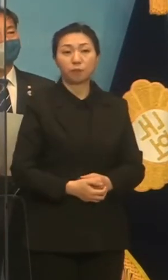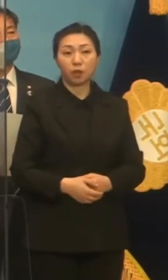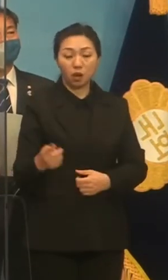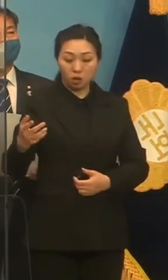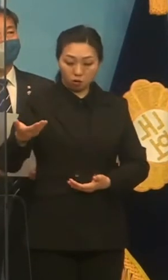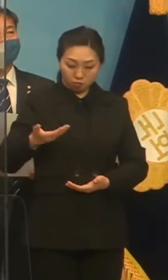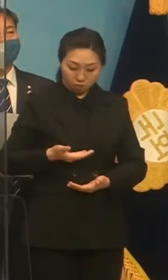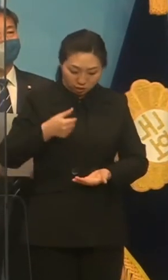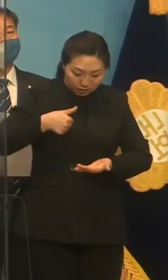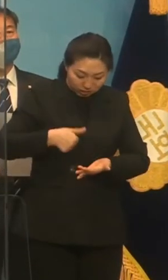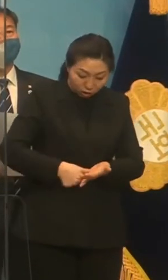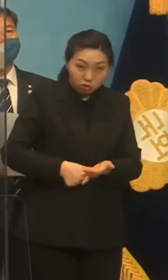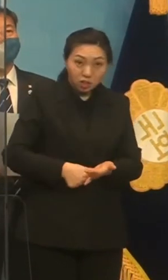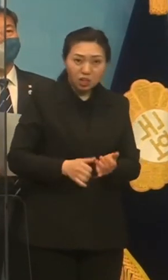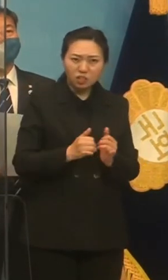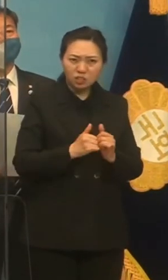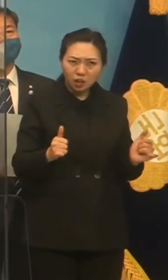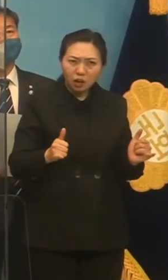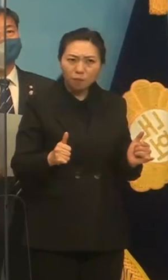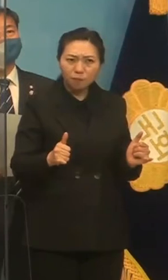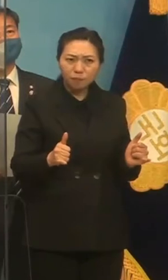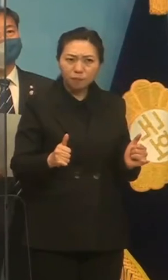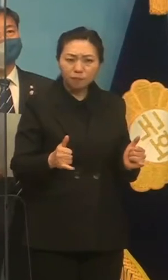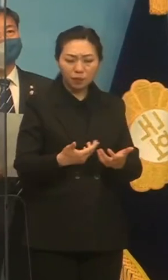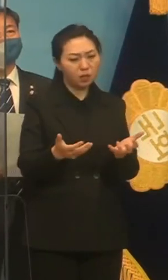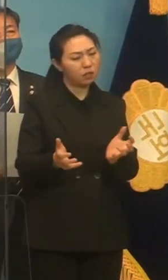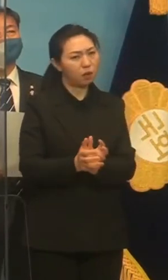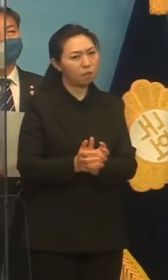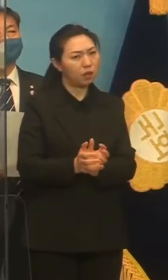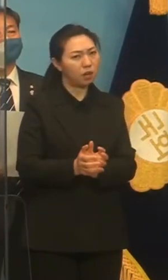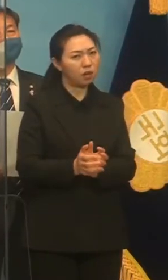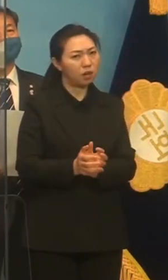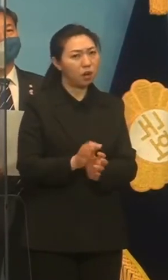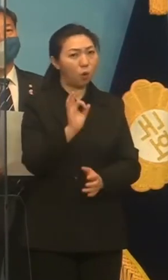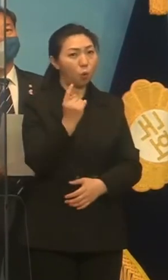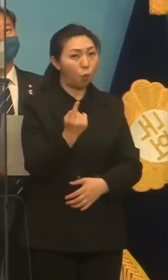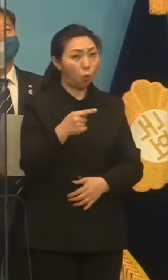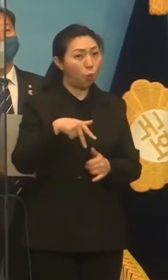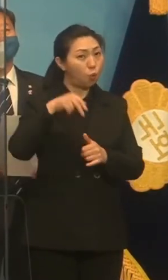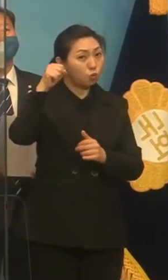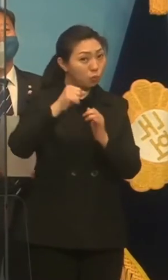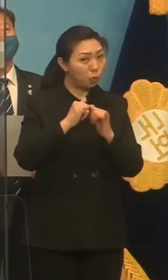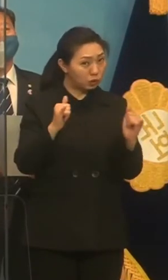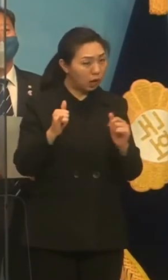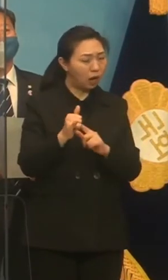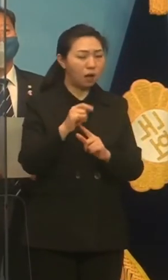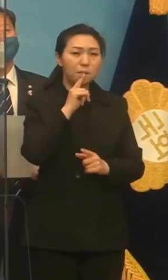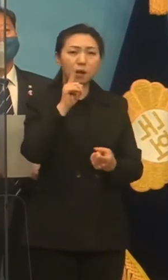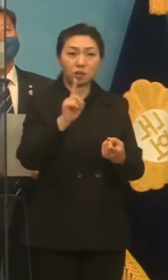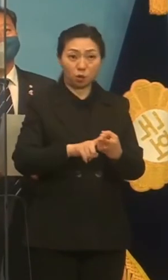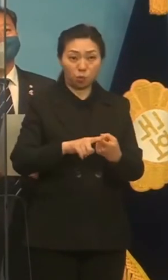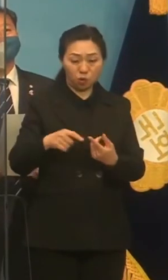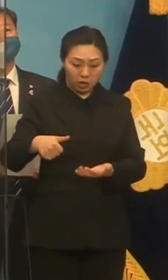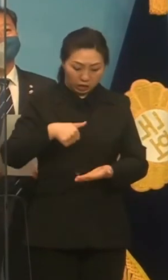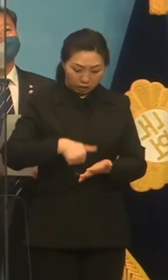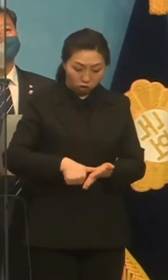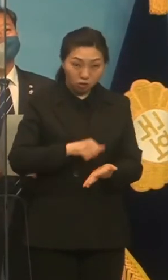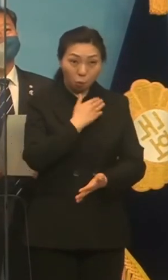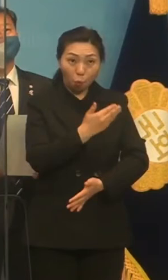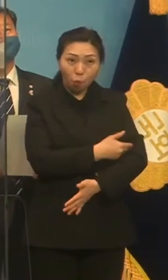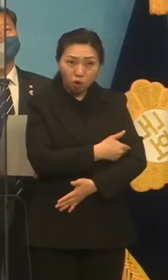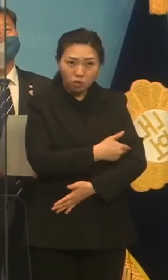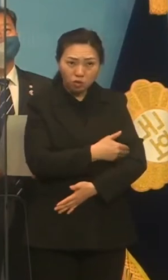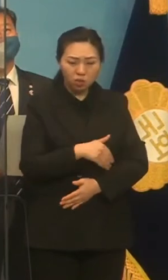나라 당산점 짜릿해 보겠습니다 오세훈 시장 소린 후보의 주장대로 결정문 듣자 펴서